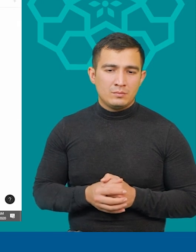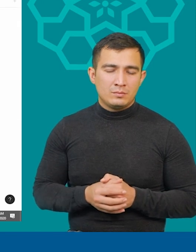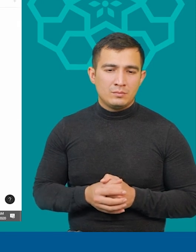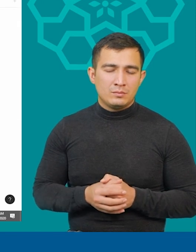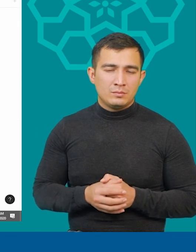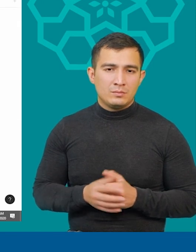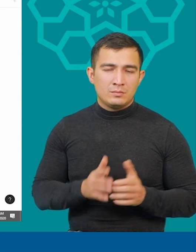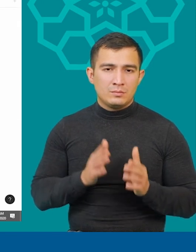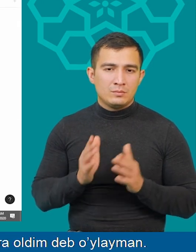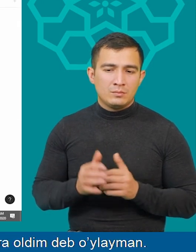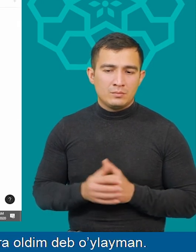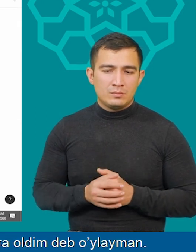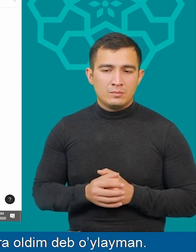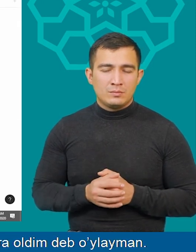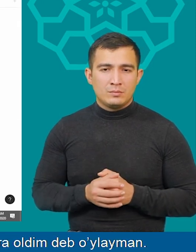Xo'p.